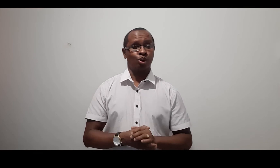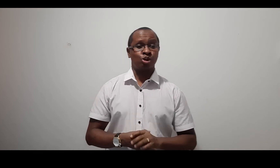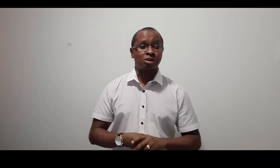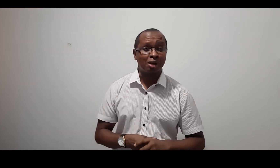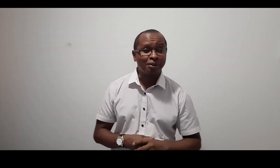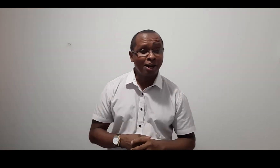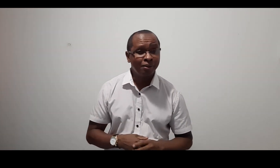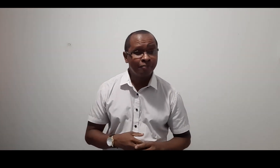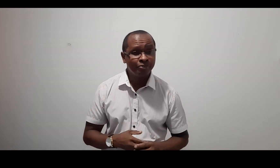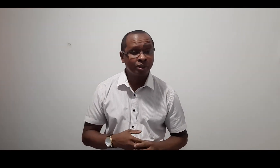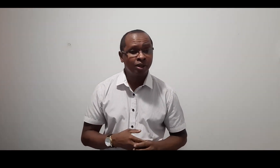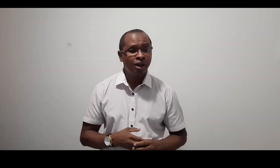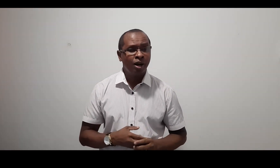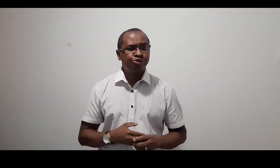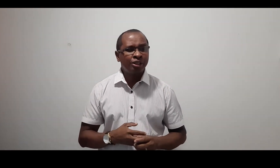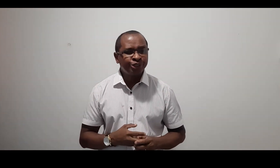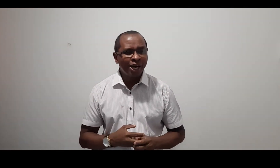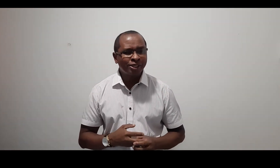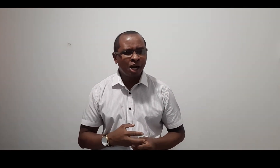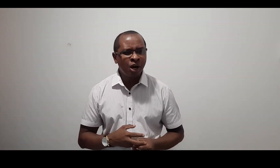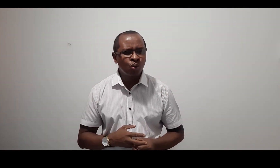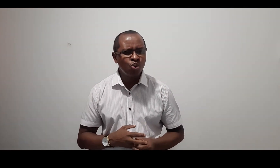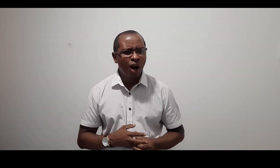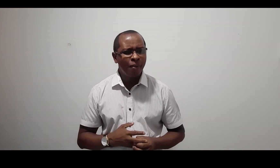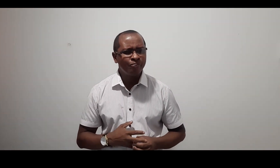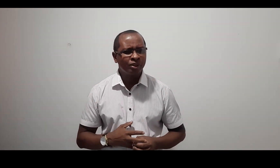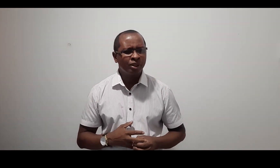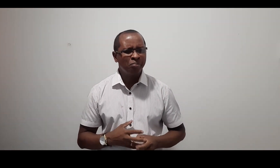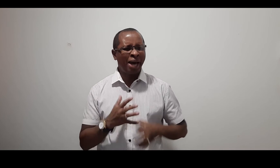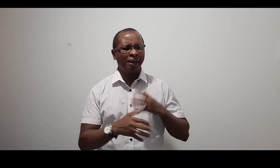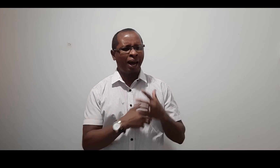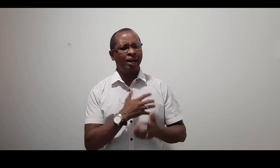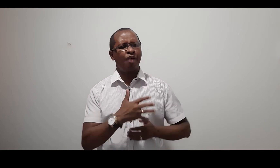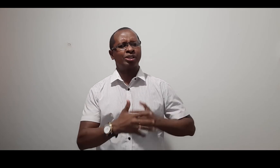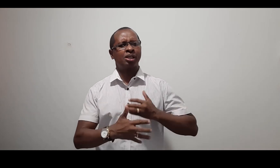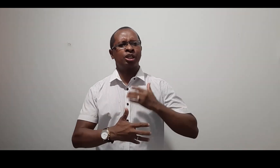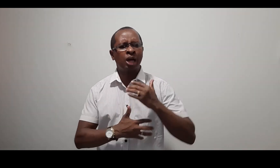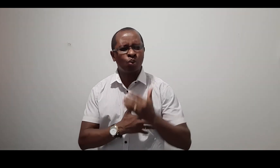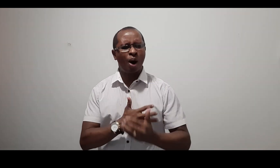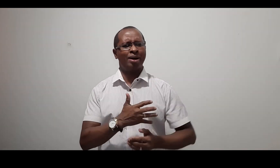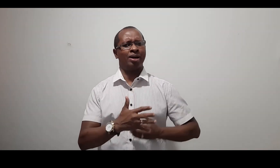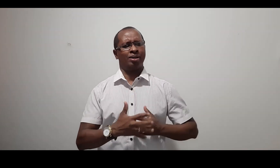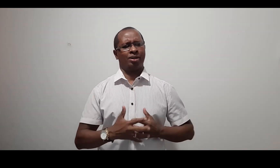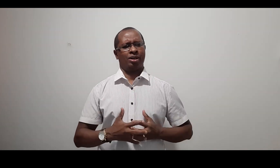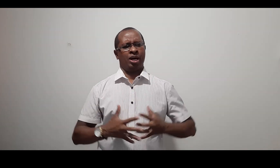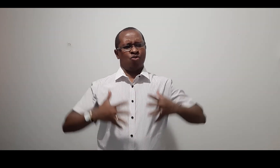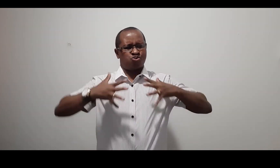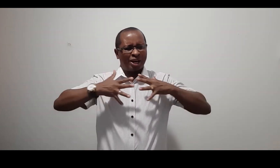Tsy zany ihany fa ny fahantrana koa, miaiay lava satria inona ny hoanina.